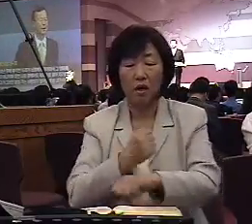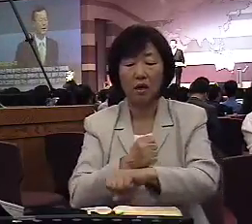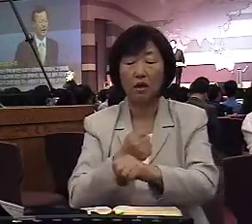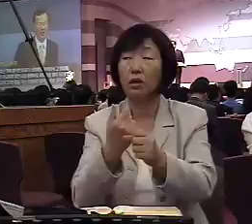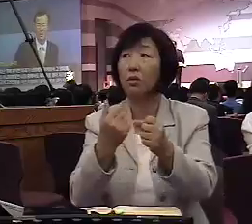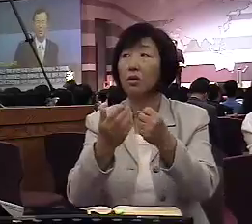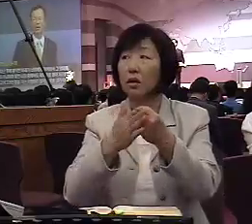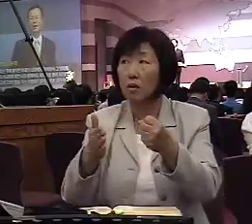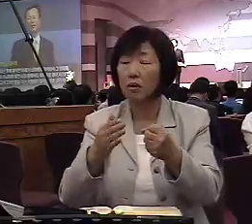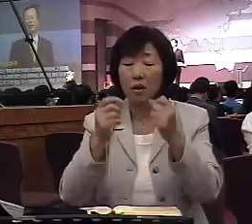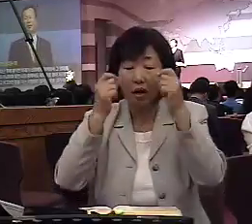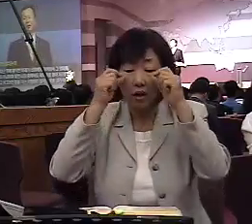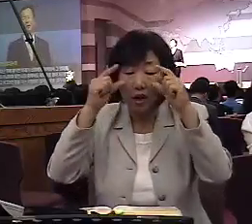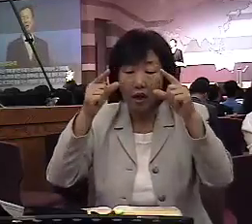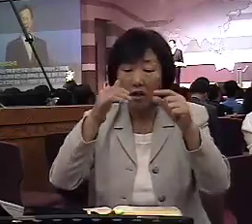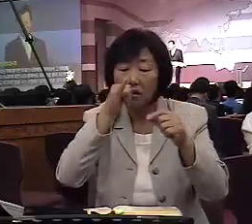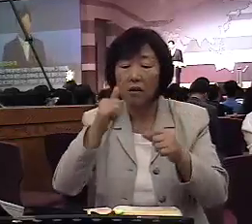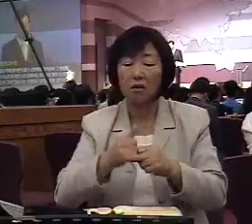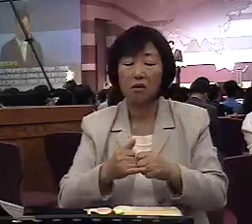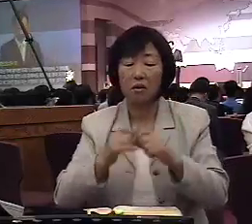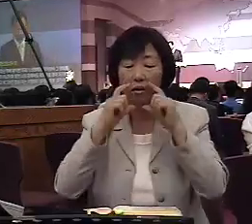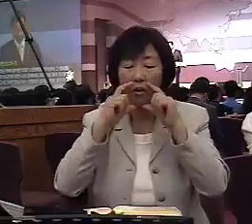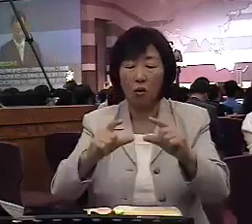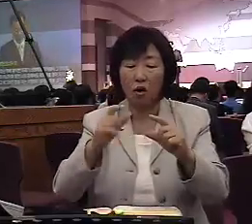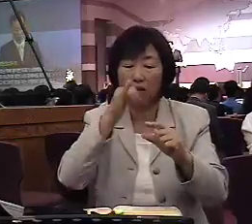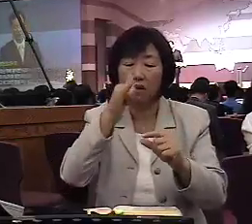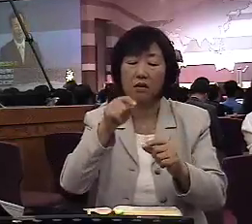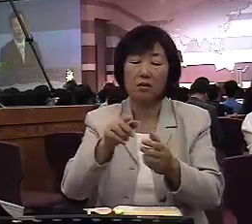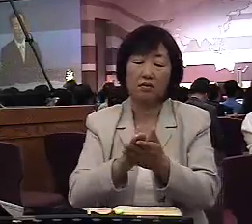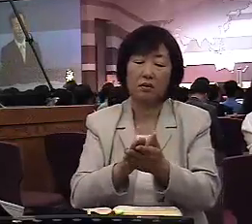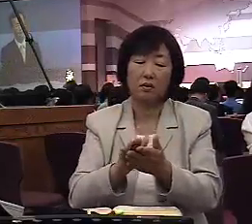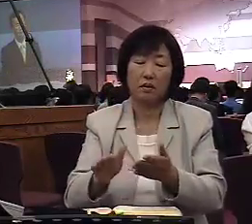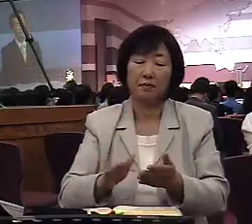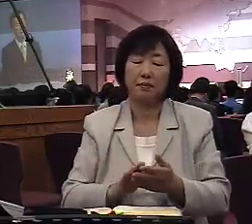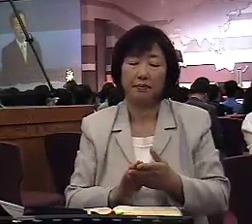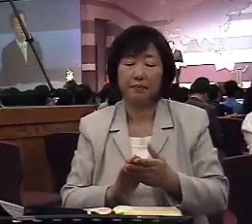때문에 깨어있으라라고 경고하고 있는 것입니다.